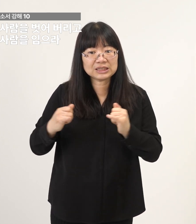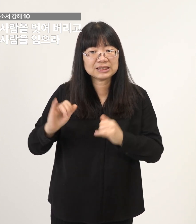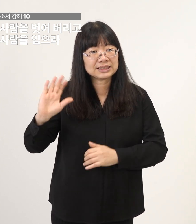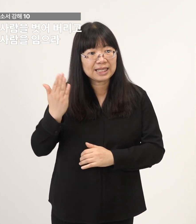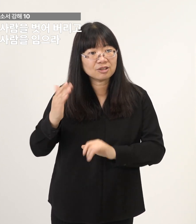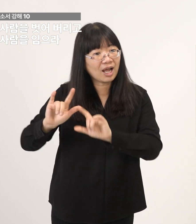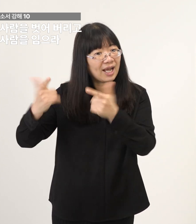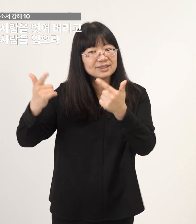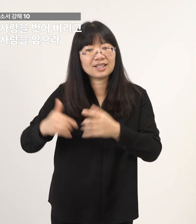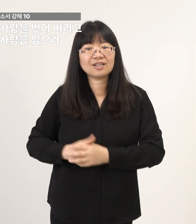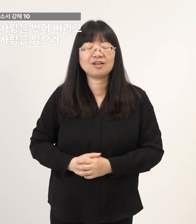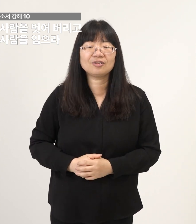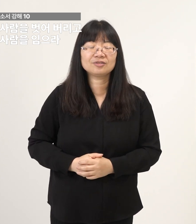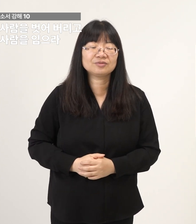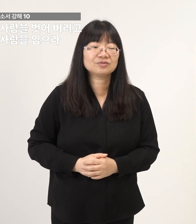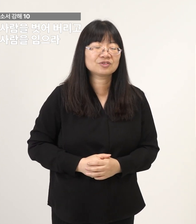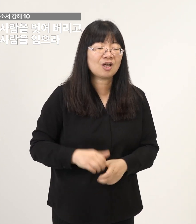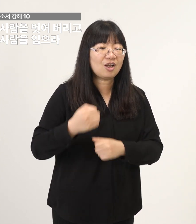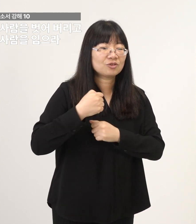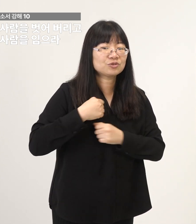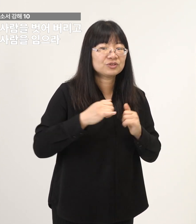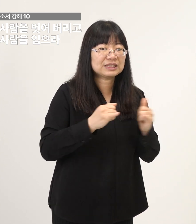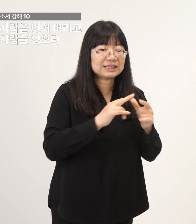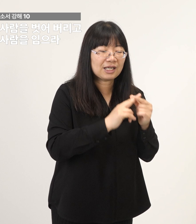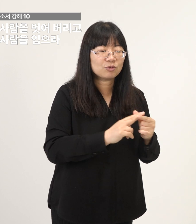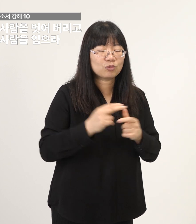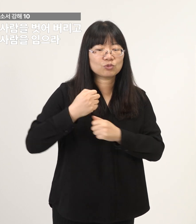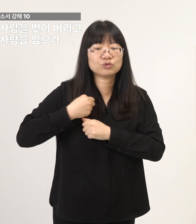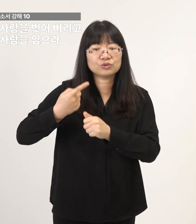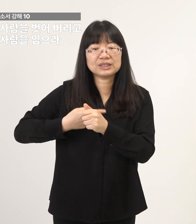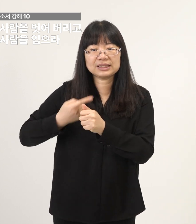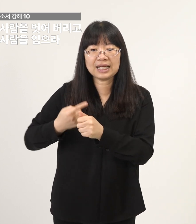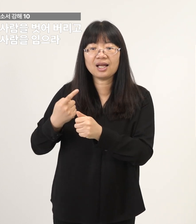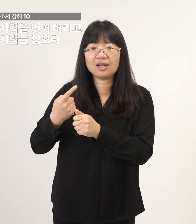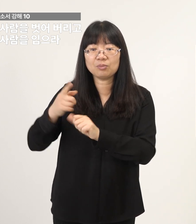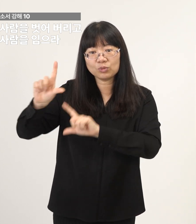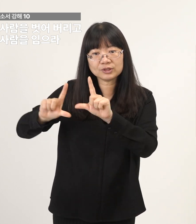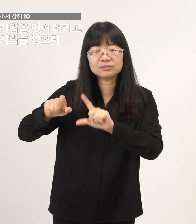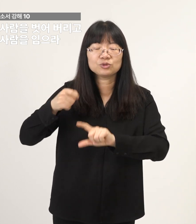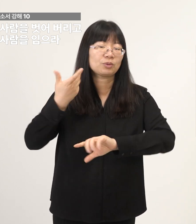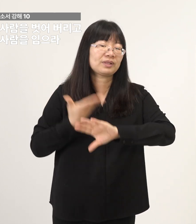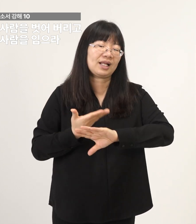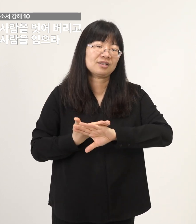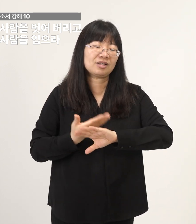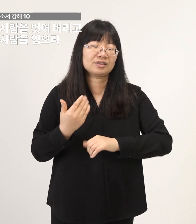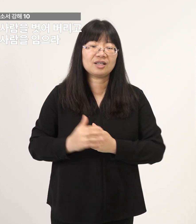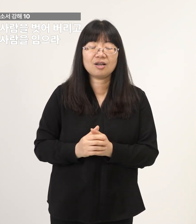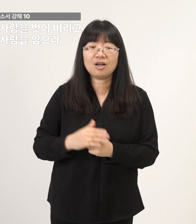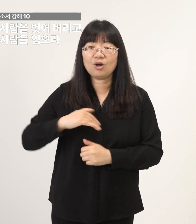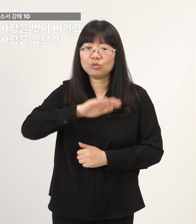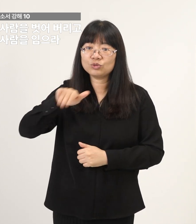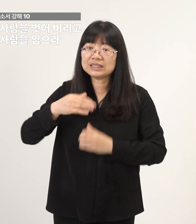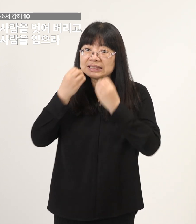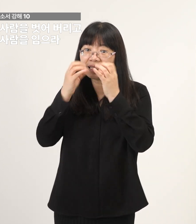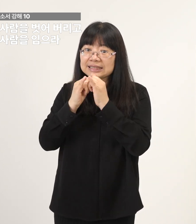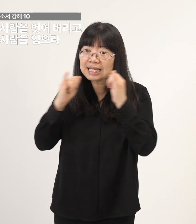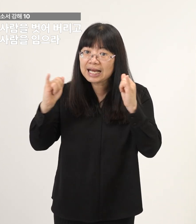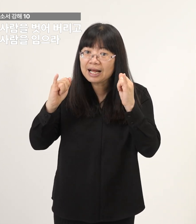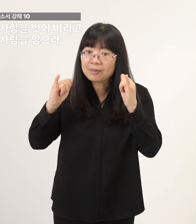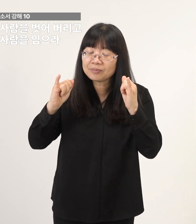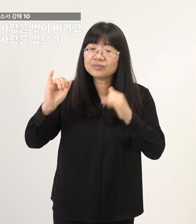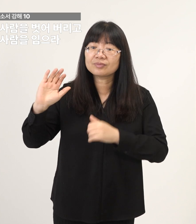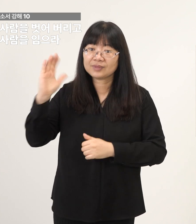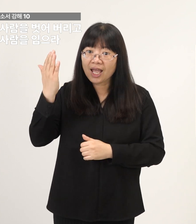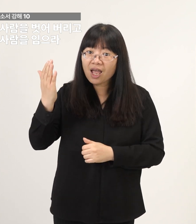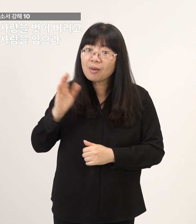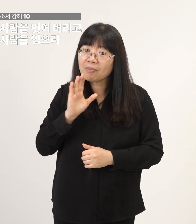군인과 군인다운 것은 달라요. 그렇죠? 예. 우리가 새 사람이 됐지만 그건